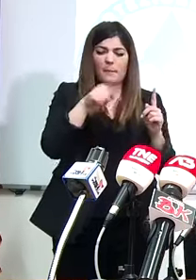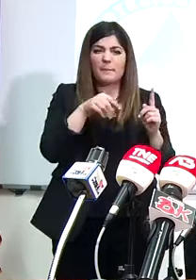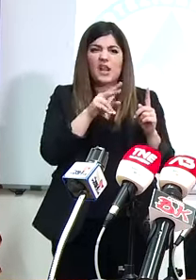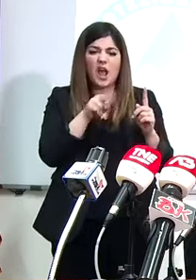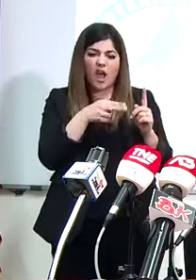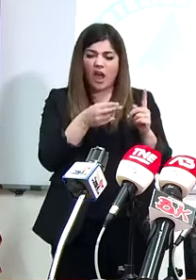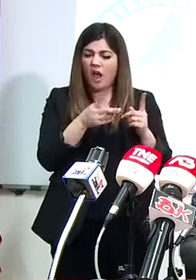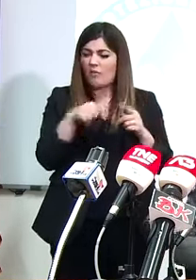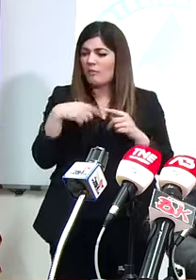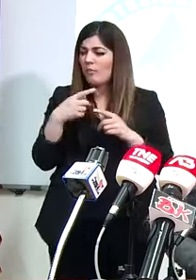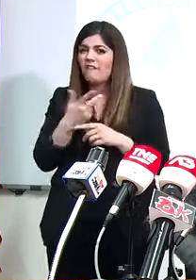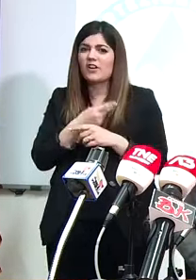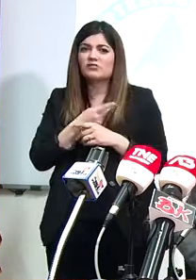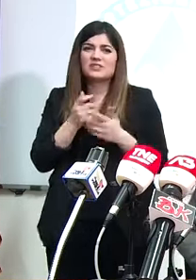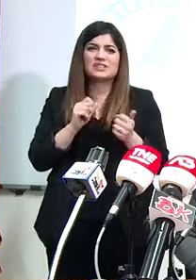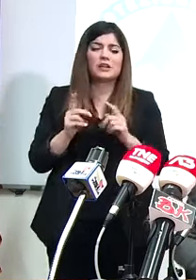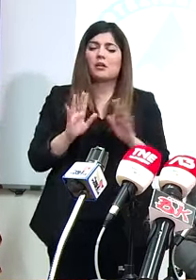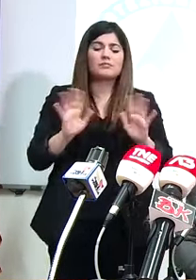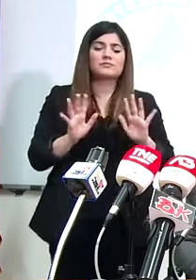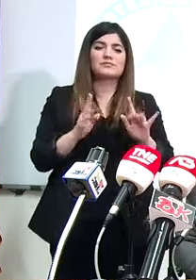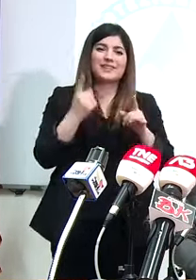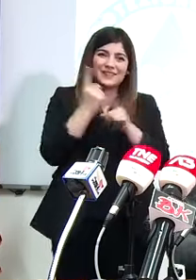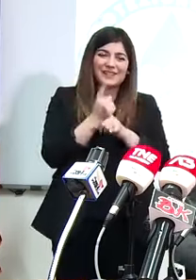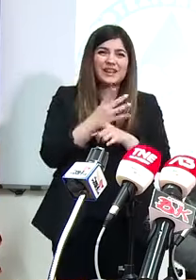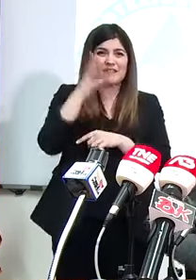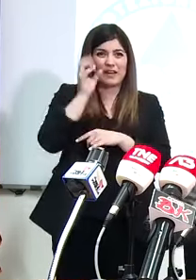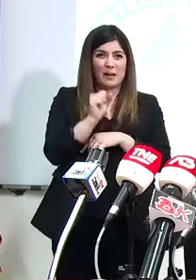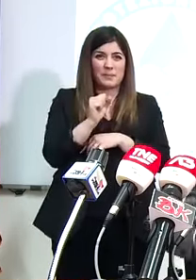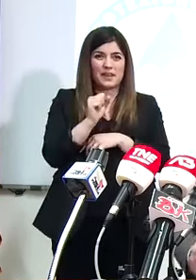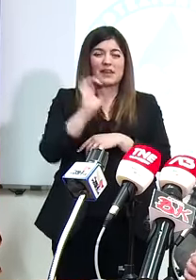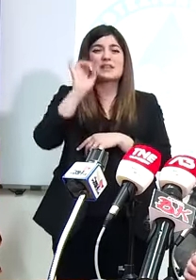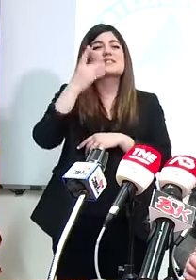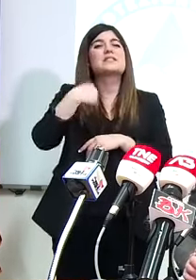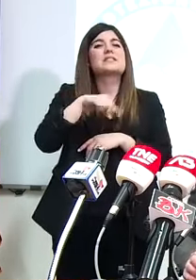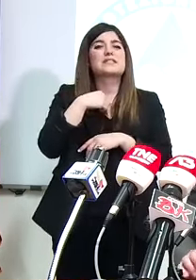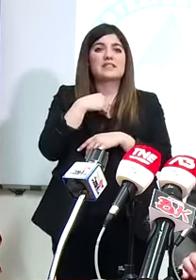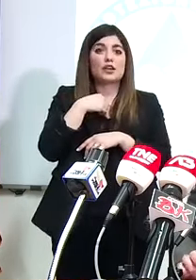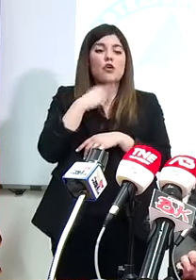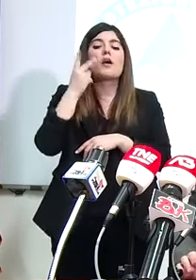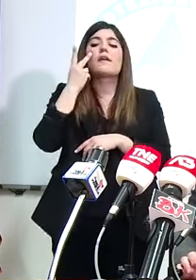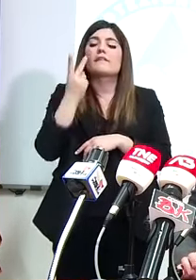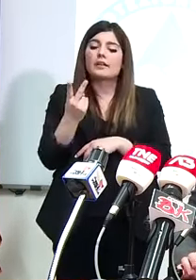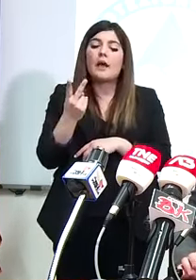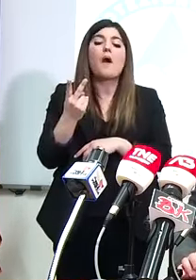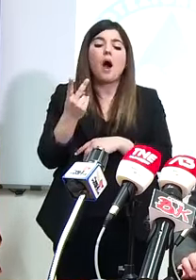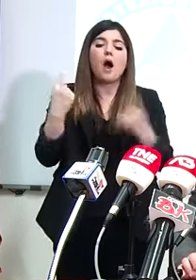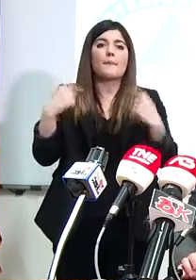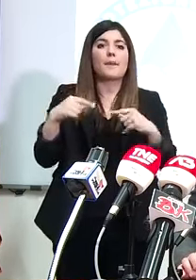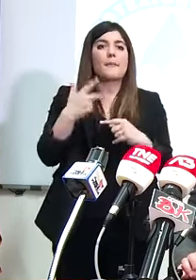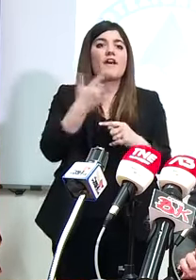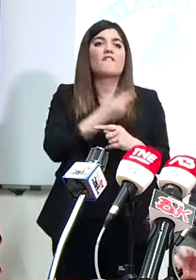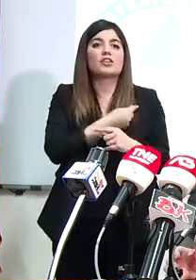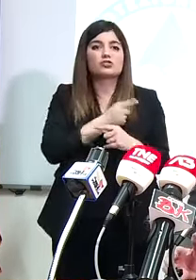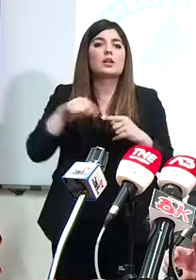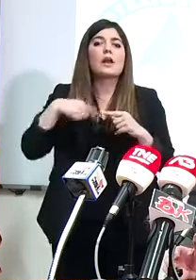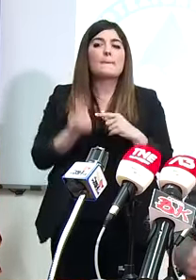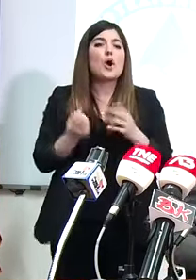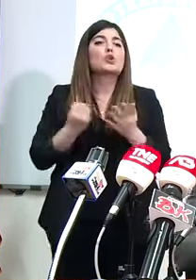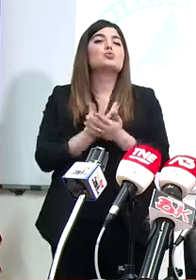ma se son vaccini a domanda che faccio io qui alla fine se arriviamo e cene alla luce vediamo che sono vaccini cosa si fa ma appunto